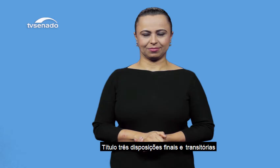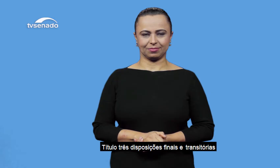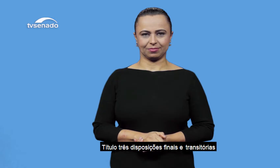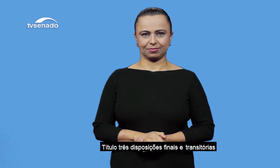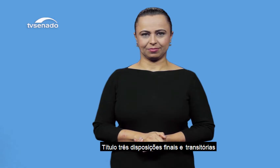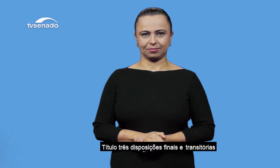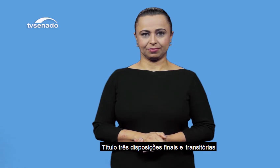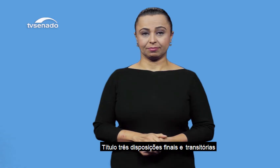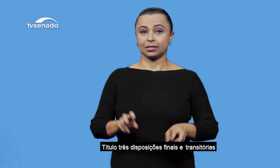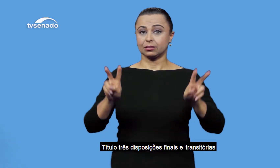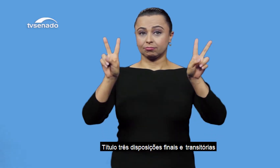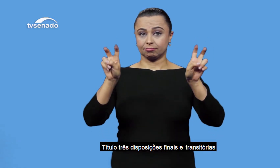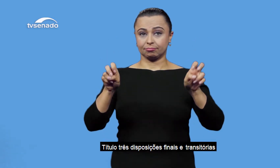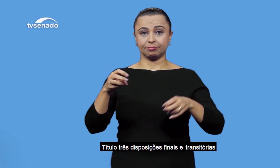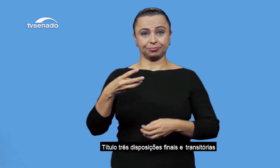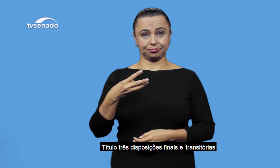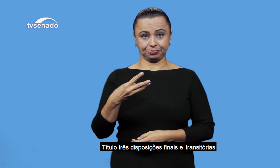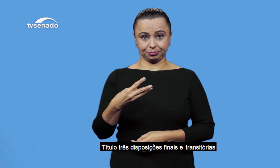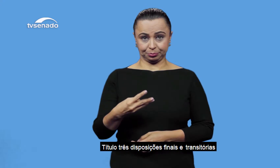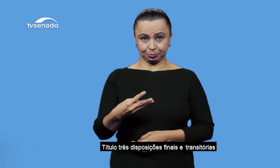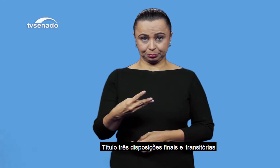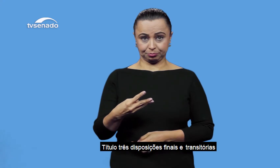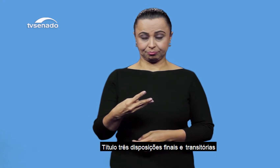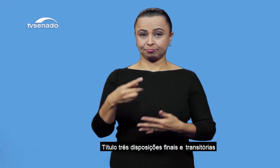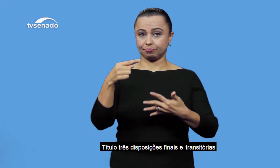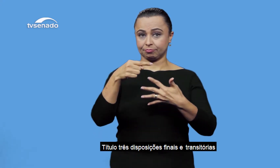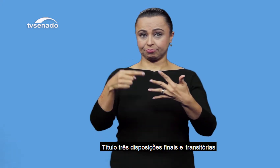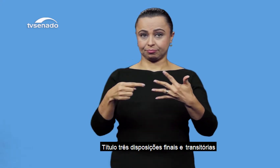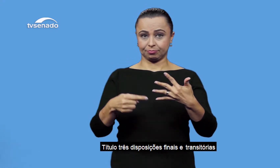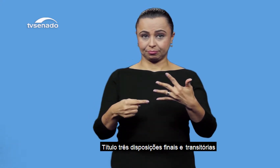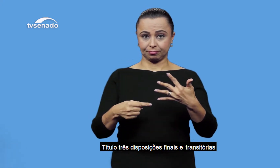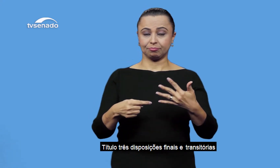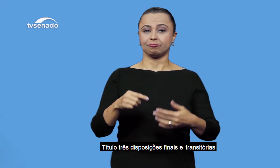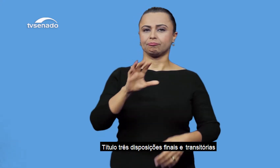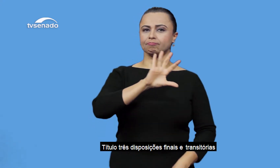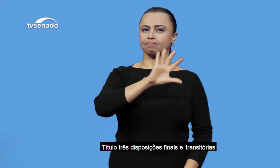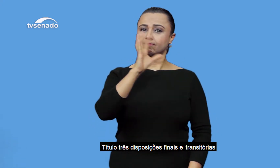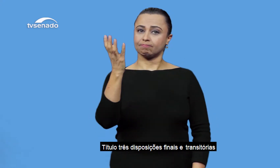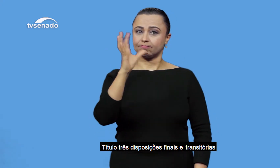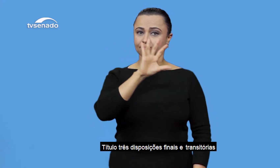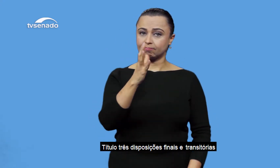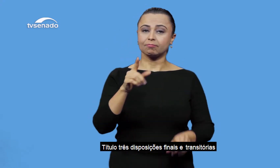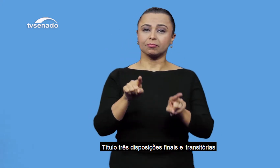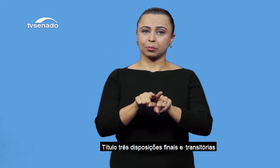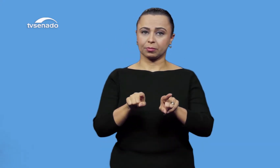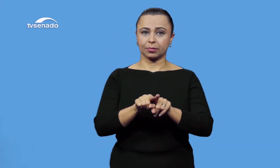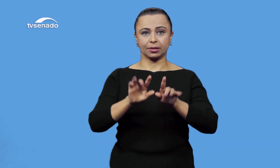o título três disposições finais e transitórias